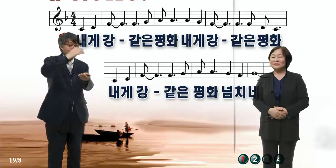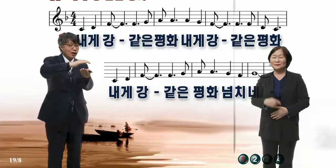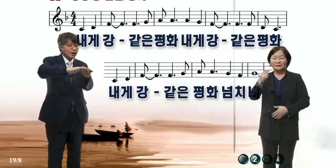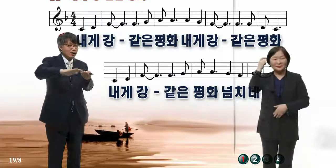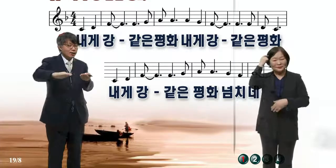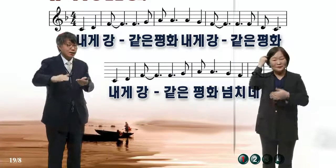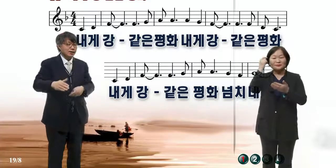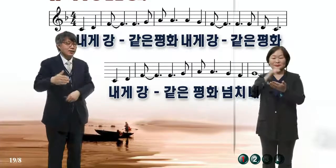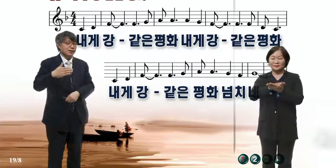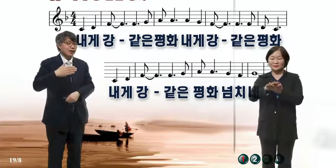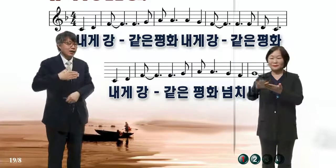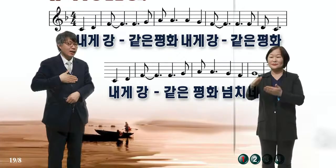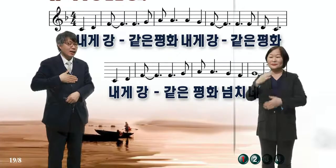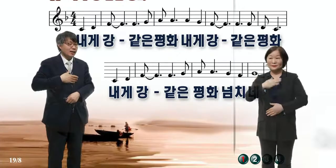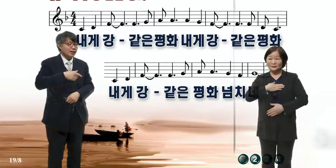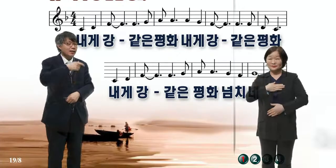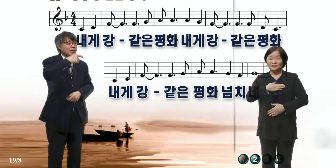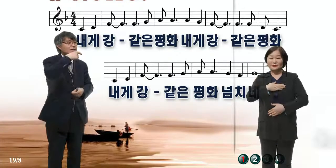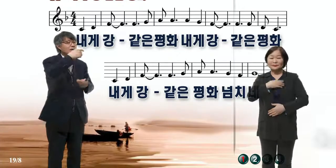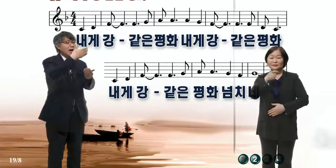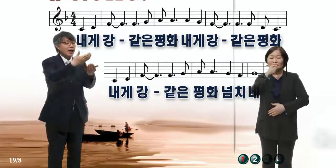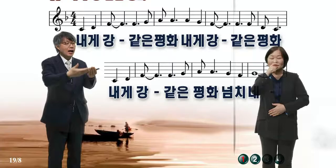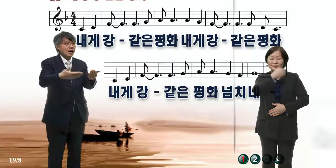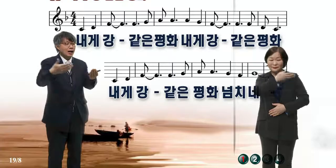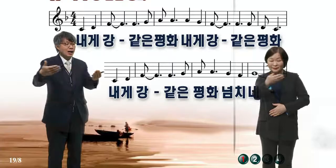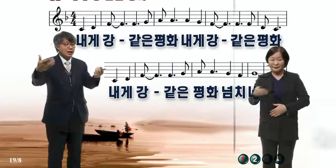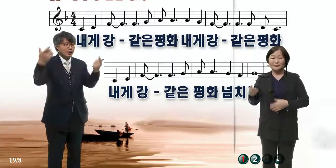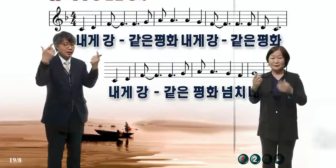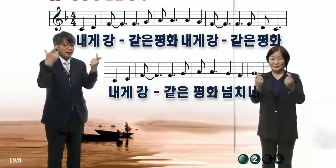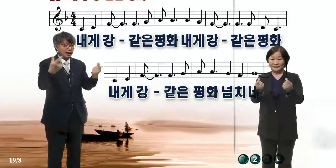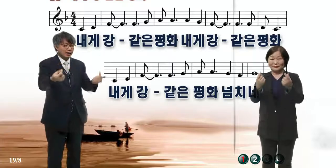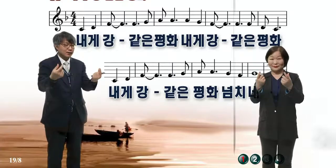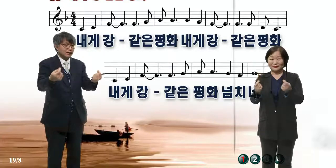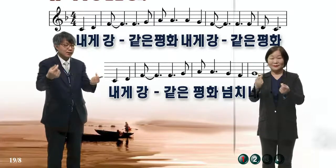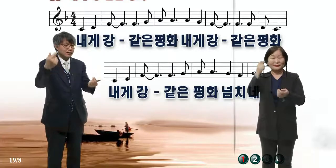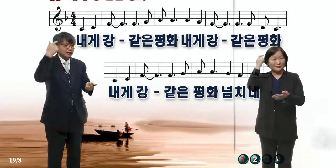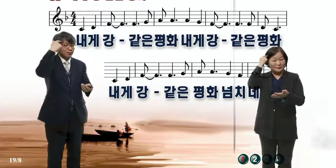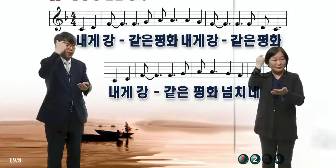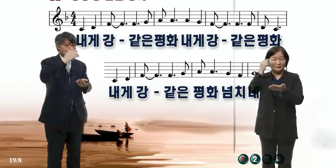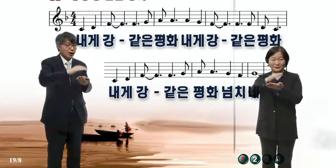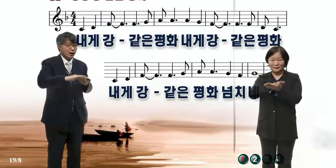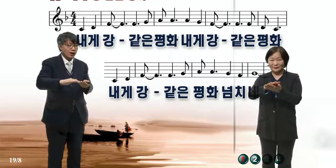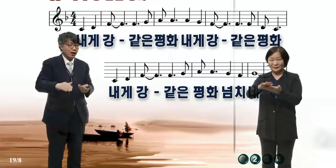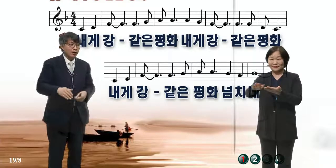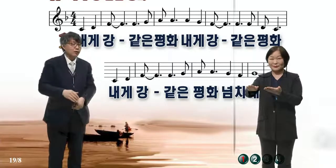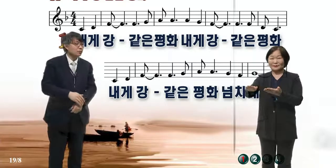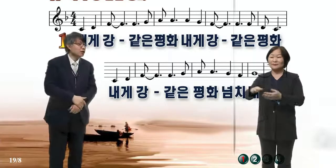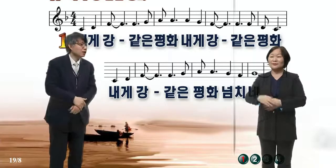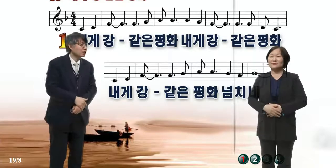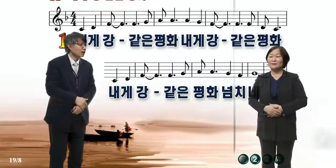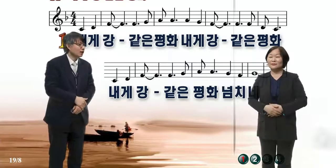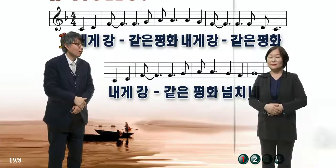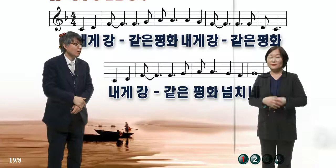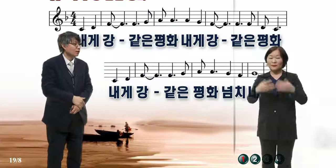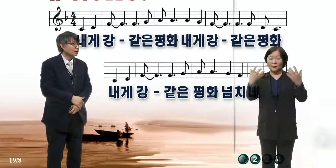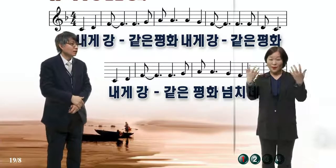평화 내게 강 같은 평화. 넘치는 어떻게 할까요?